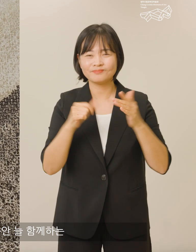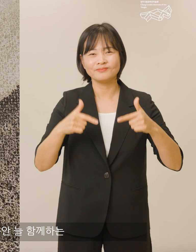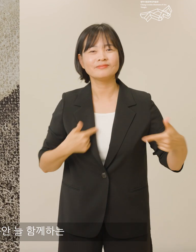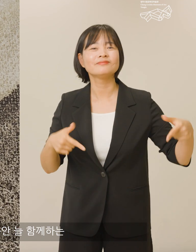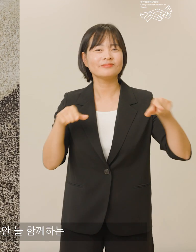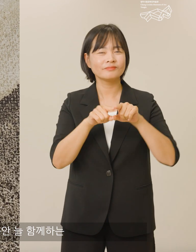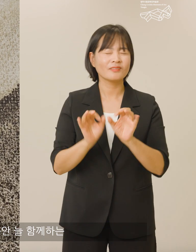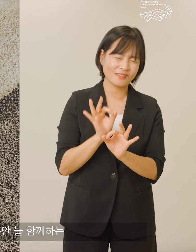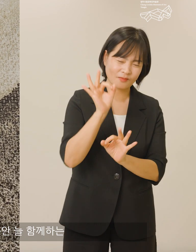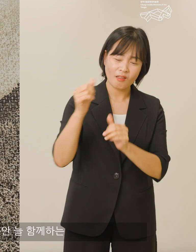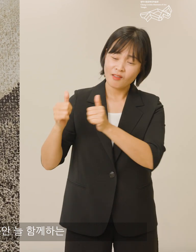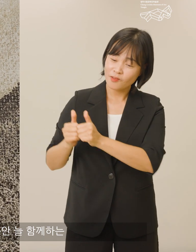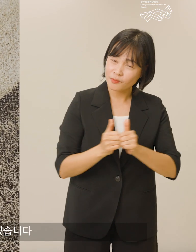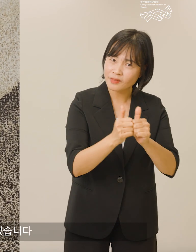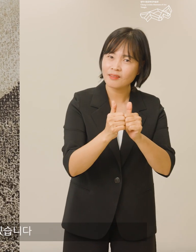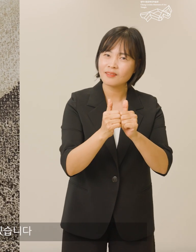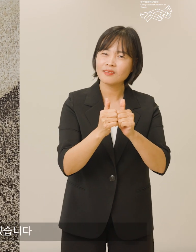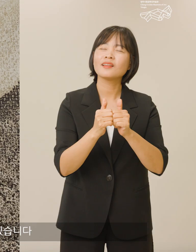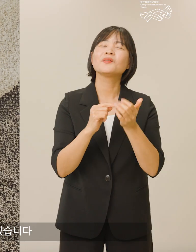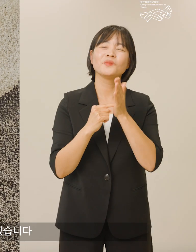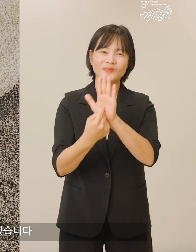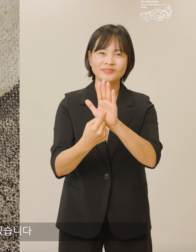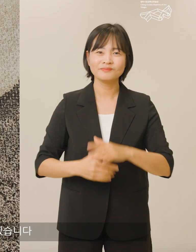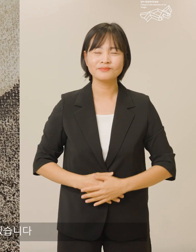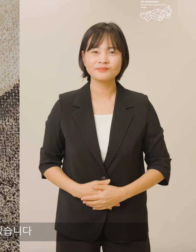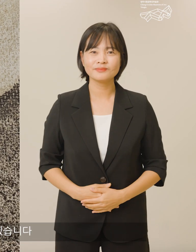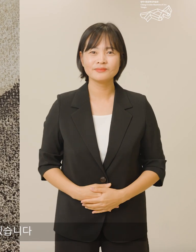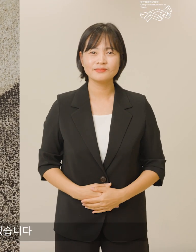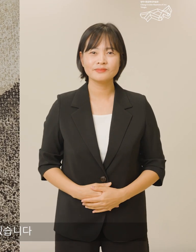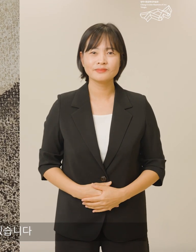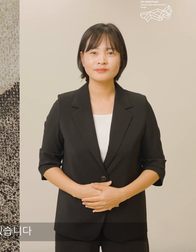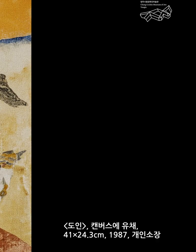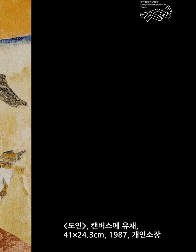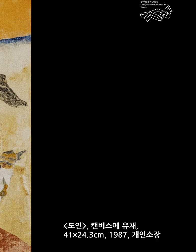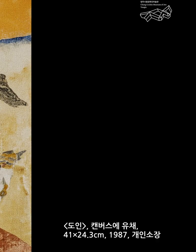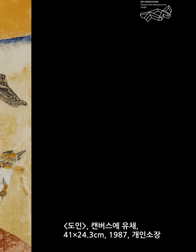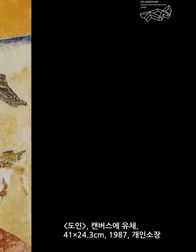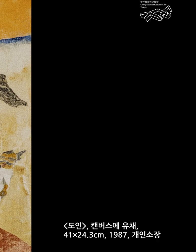긴 시간 동안 늘 함께하는 영원한 동반자처럼 등장하고 있습니다.